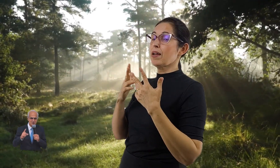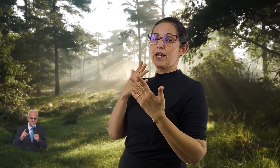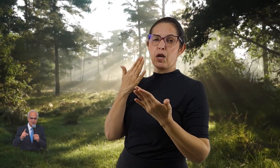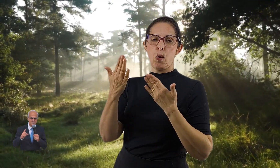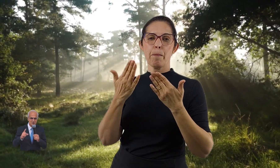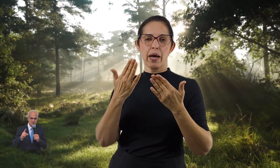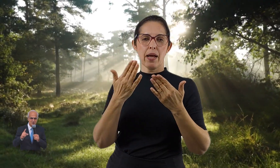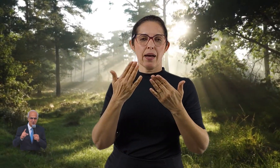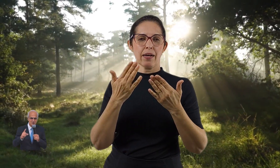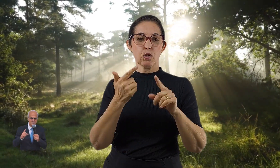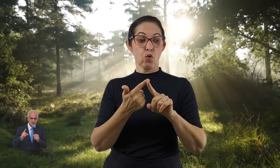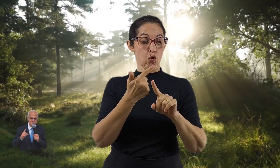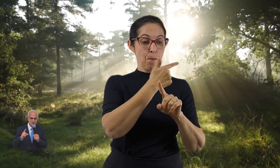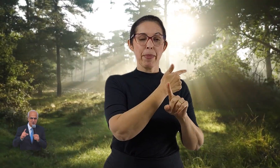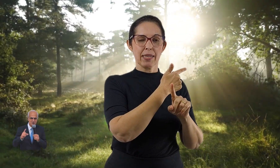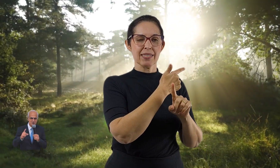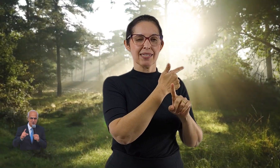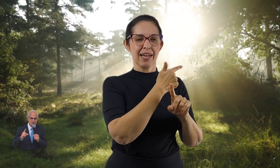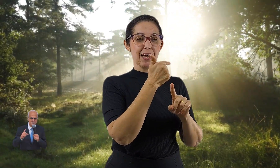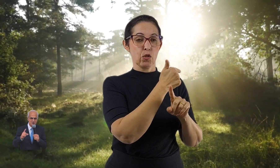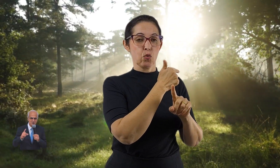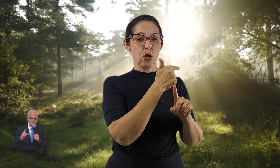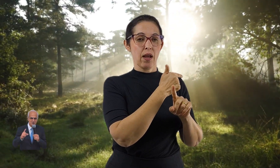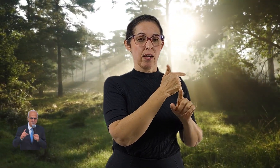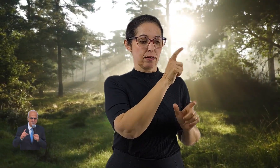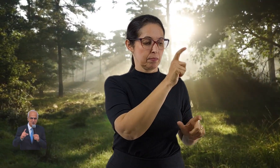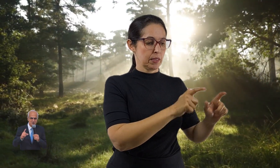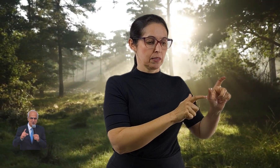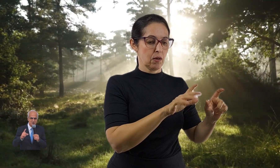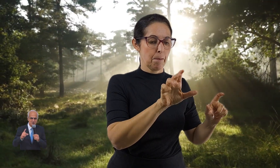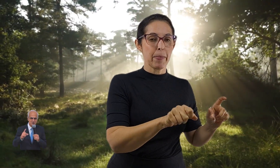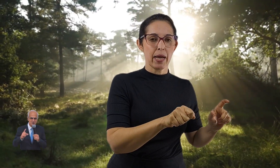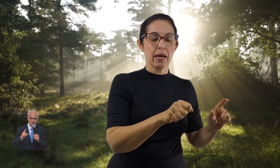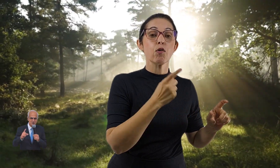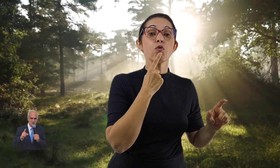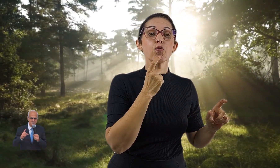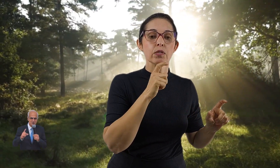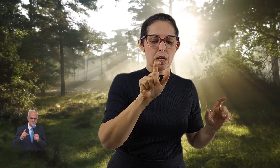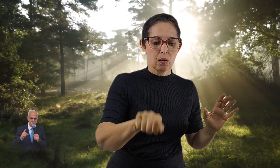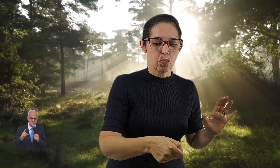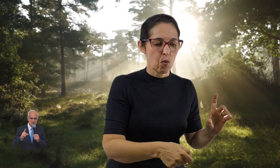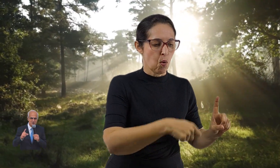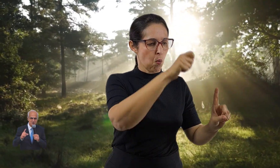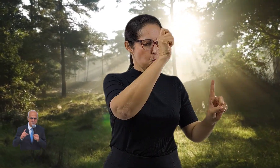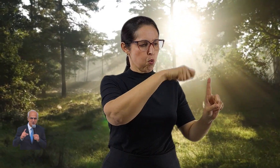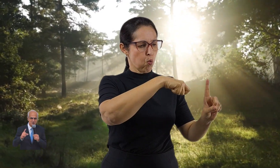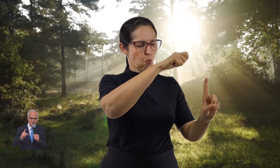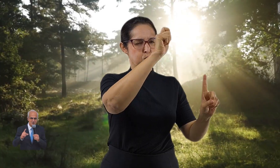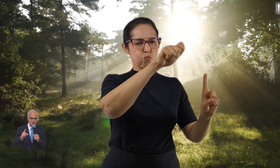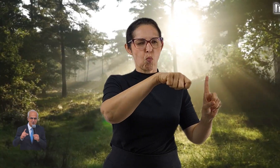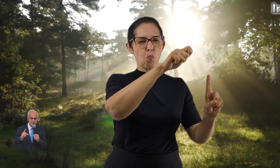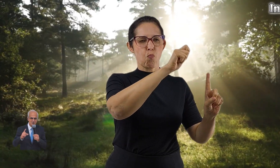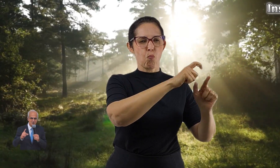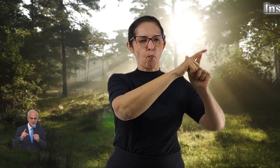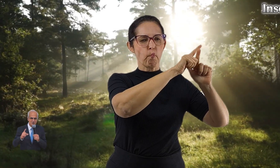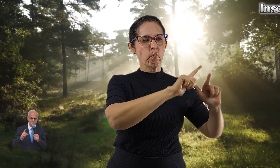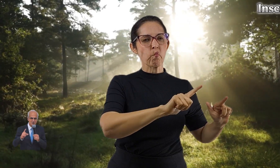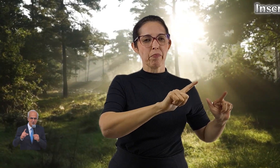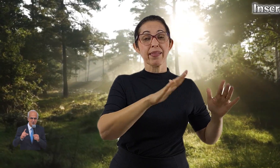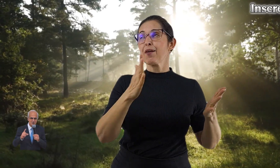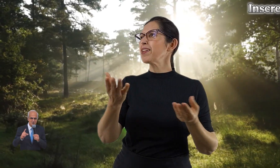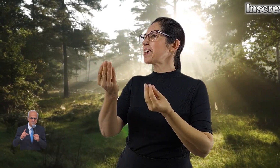14, o isopo, ele aspergia o sangue. E ele estava ali, era o clamor dele: opera um milagre, cria um